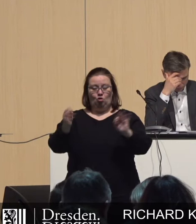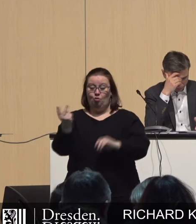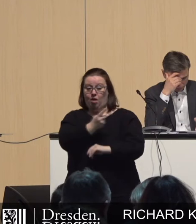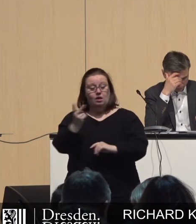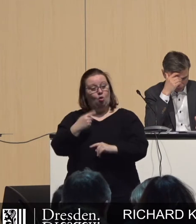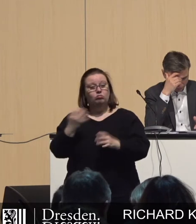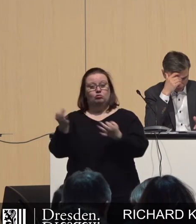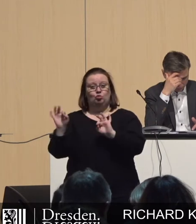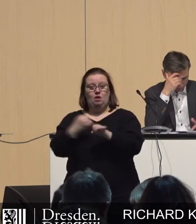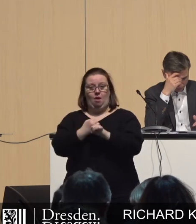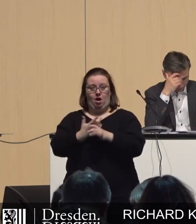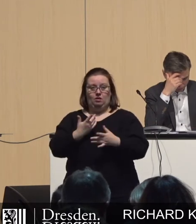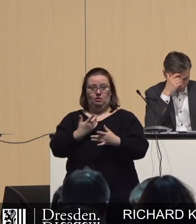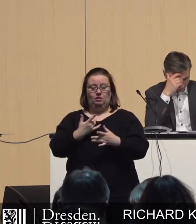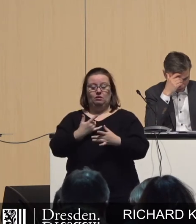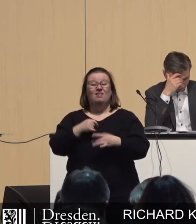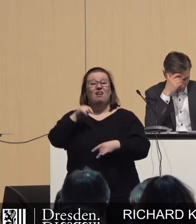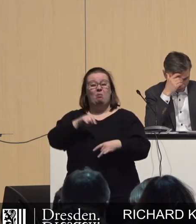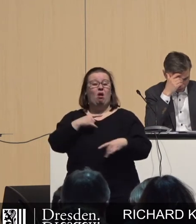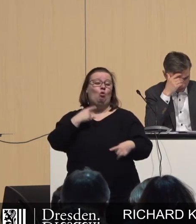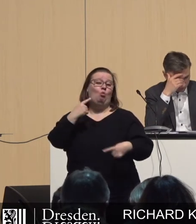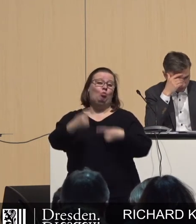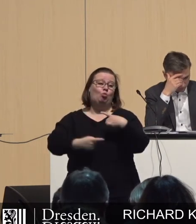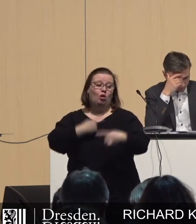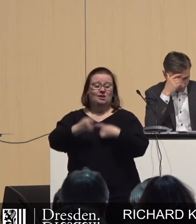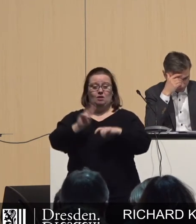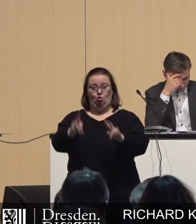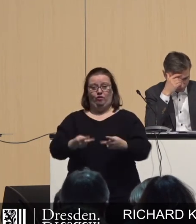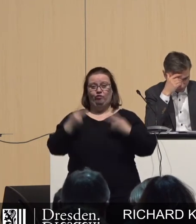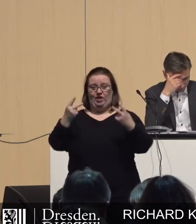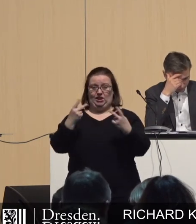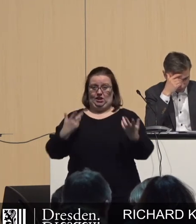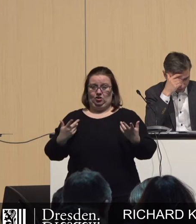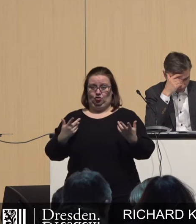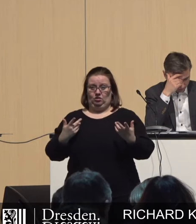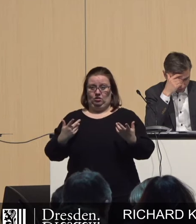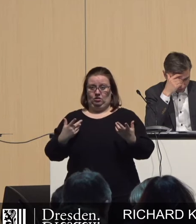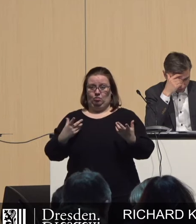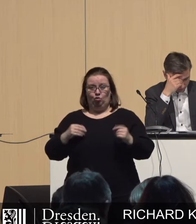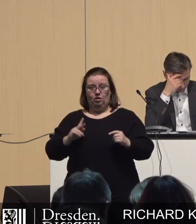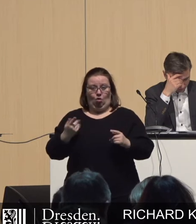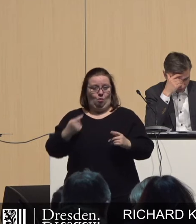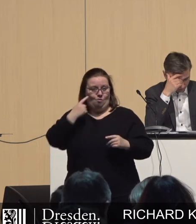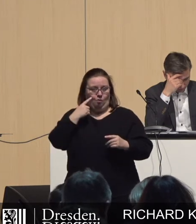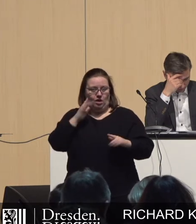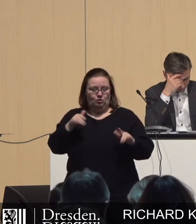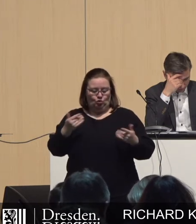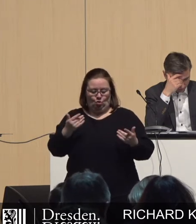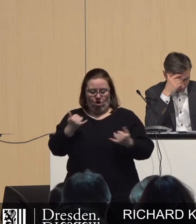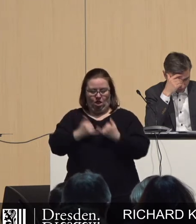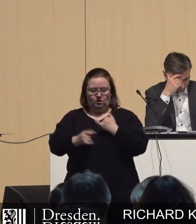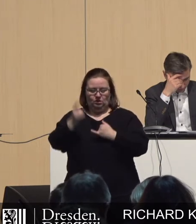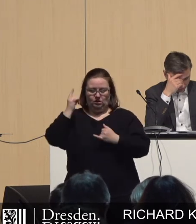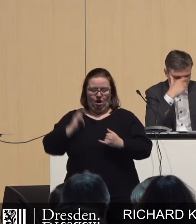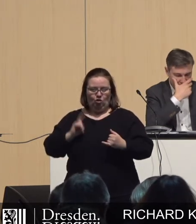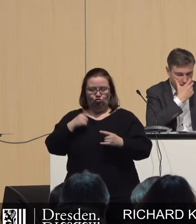arbeiten. Es ist aber auch vom Prozess ein wichtiger Punkt, denn de facto finalisieren wir ja genau das, was die letzten Jahre